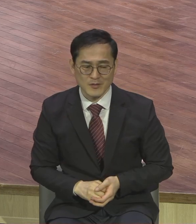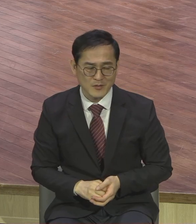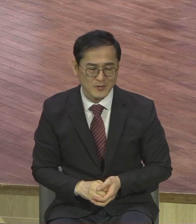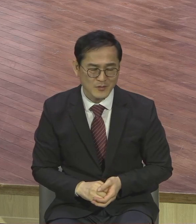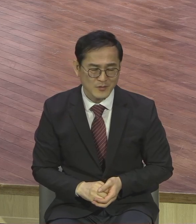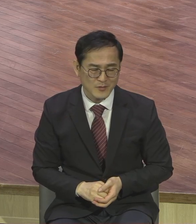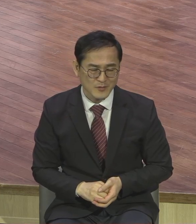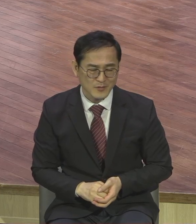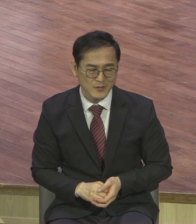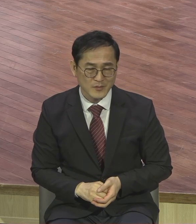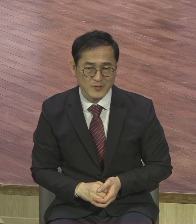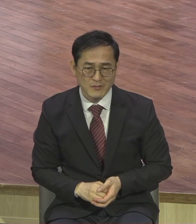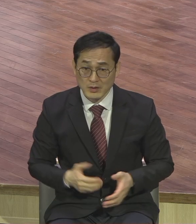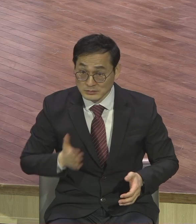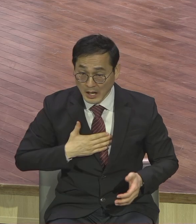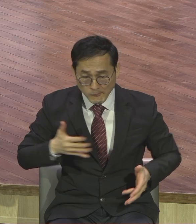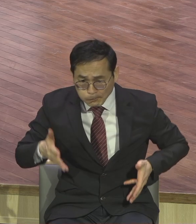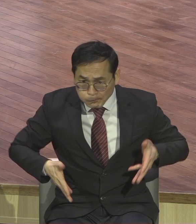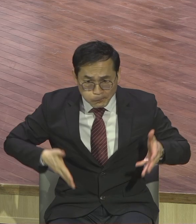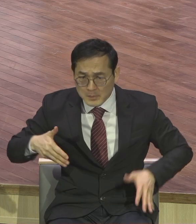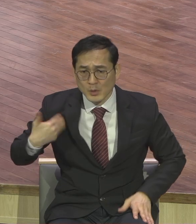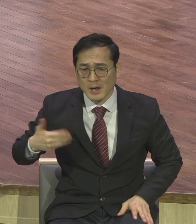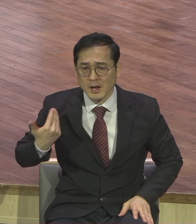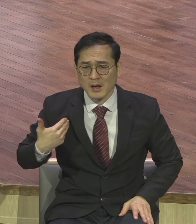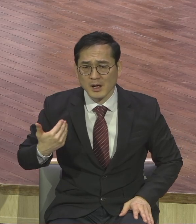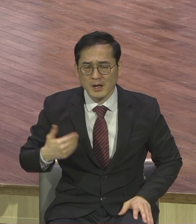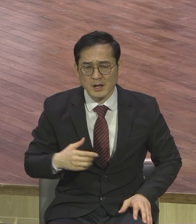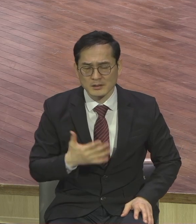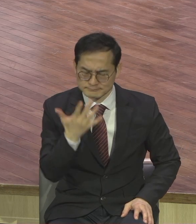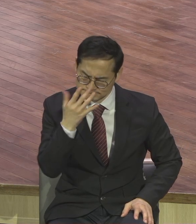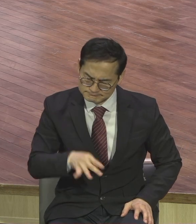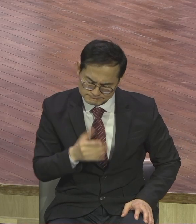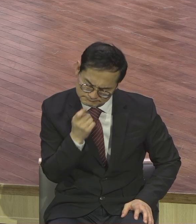적 처음 다 현장에다 부딪혔어요.